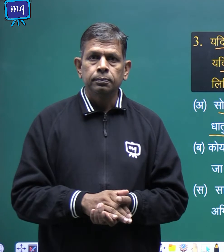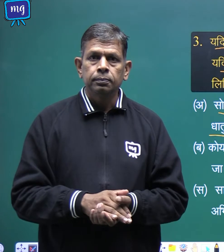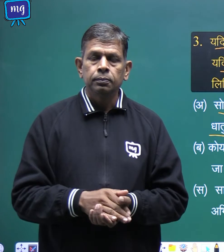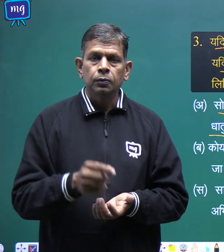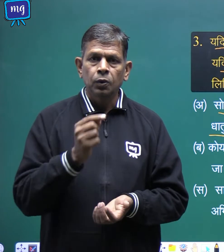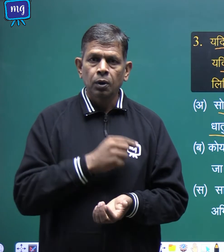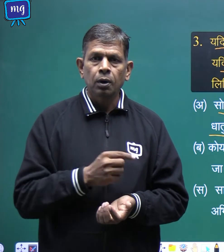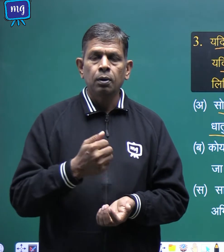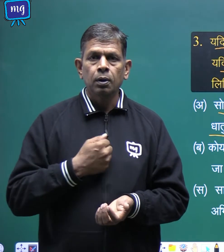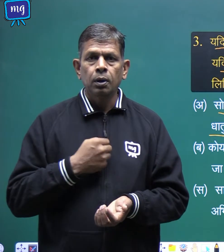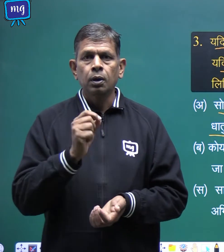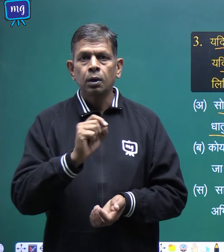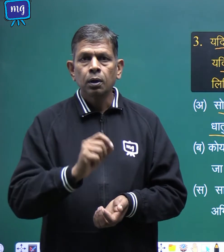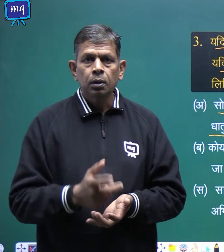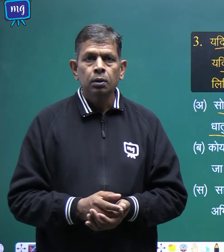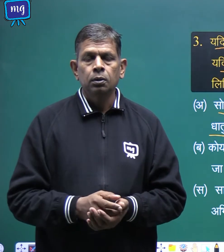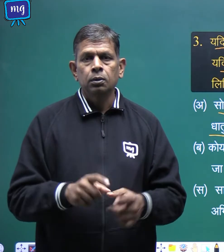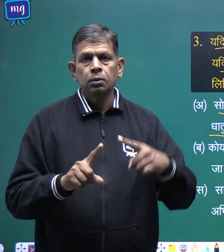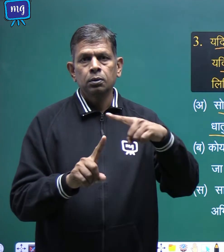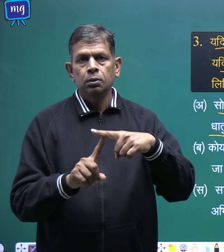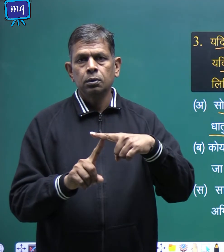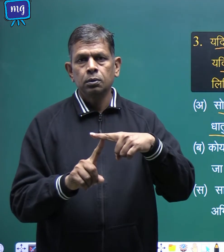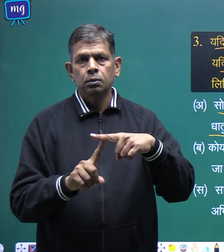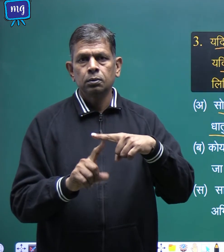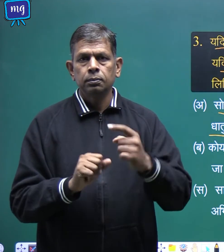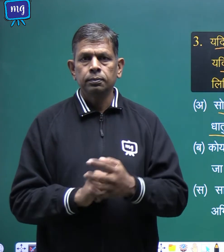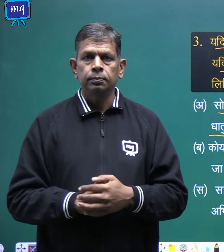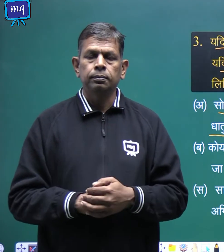तो हम यहाँ क्या लिखेंगे? टी।